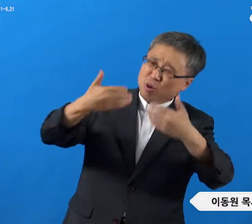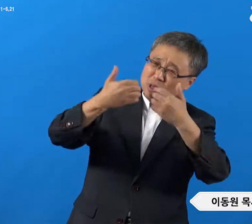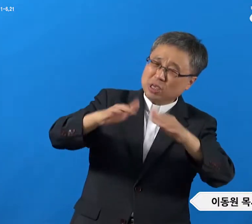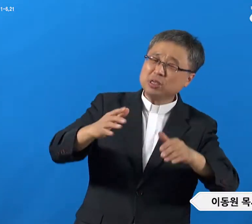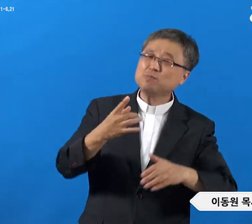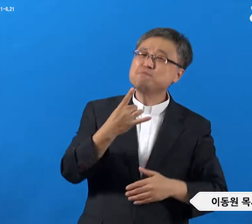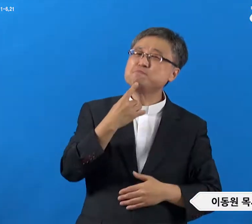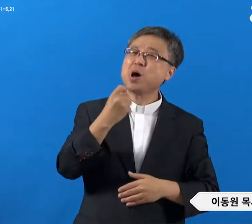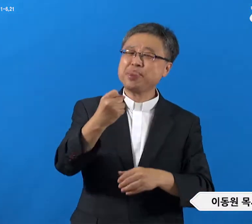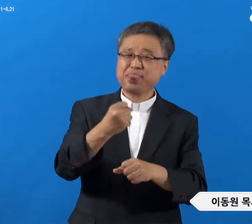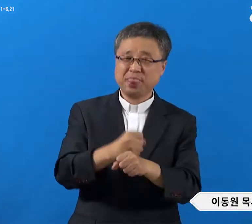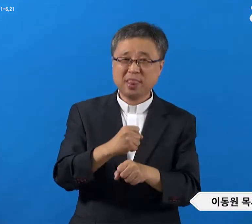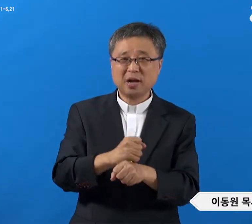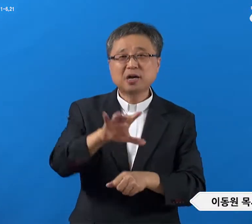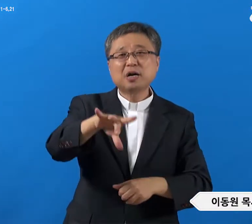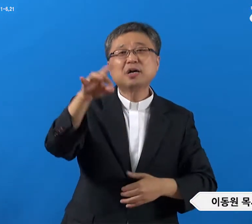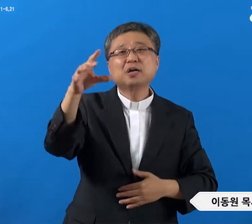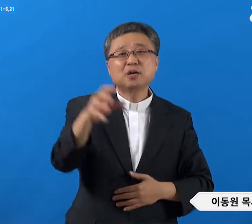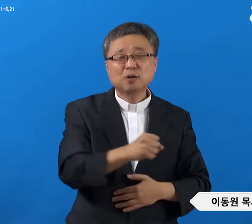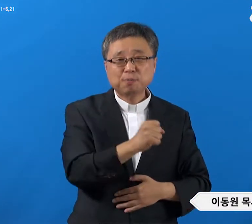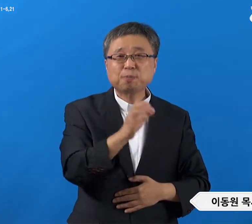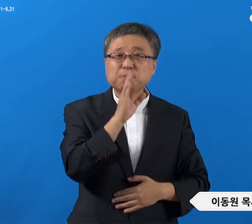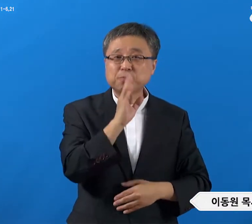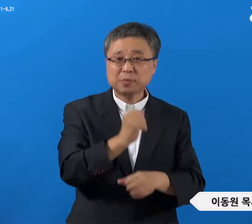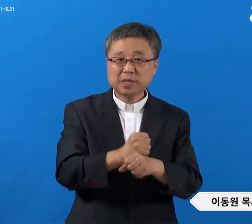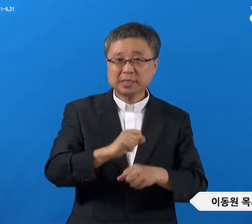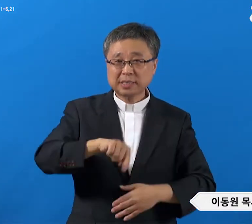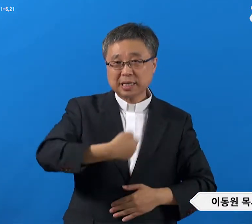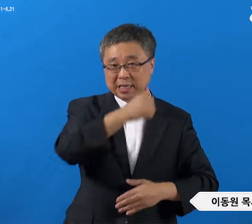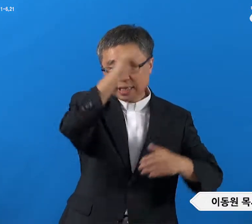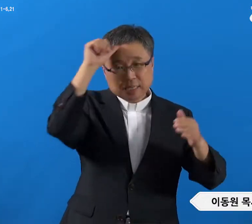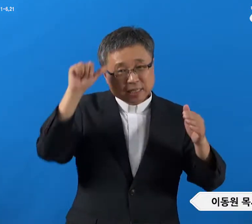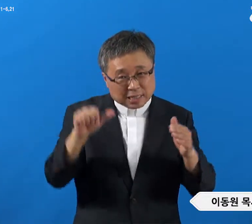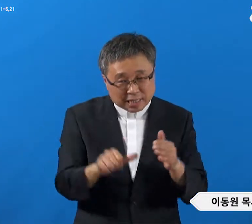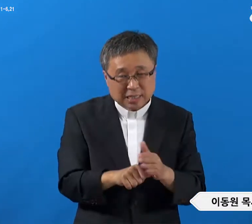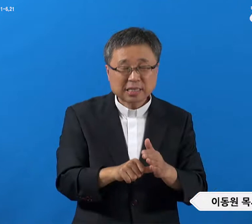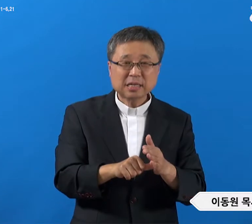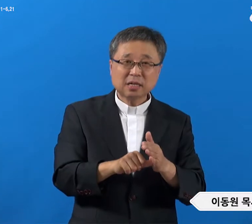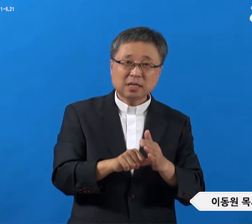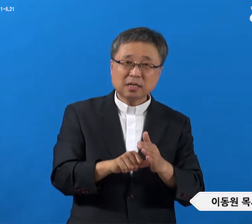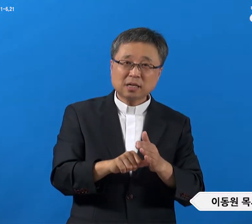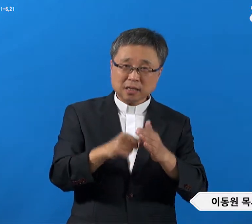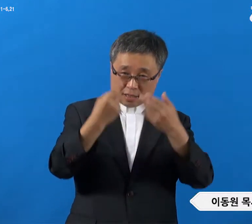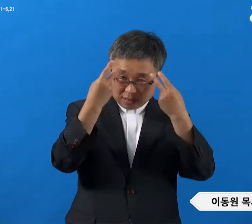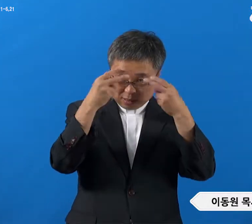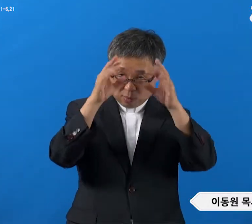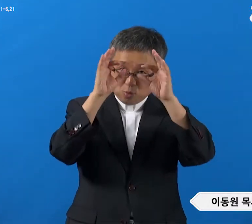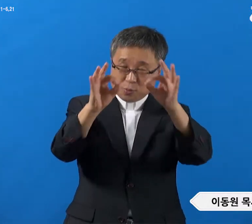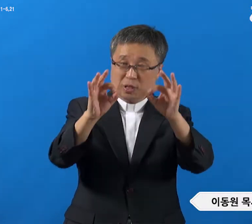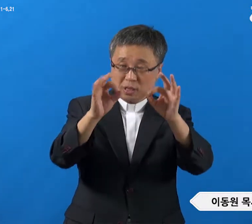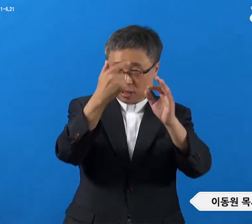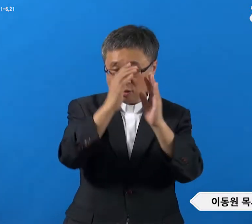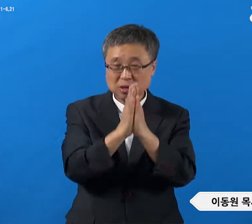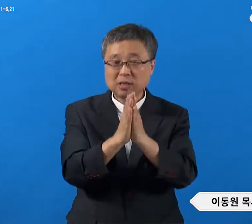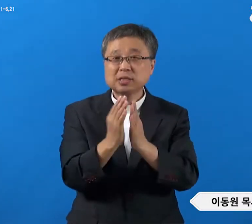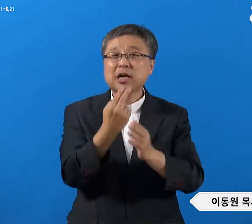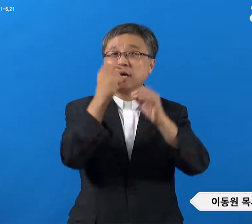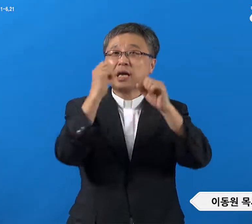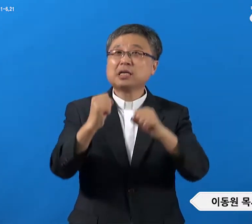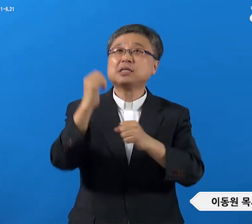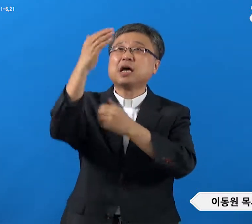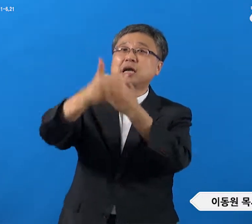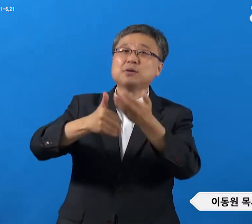뻔했어요. 처음으로 진지한 자기 인생에서 기도를 합니다. 오 하나님이여 살아계시다면 저를